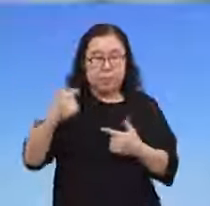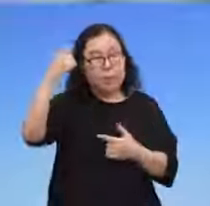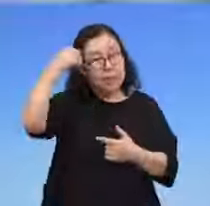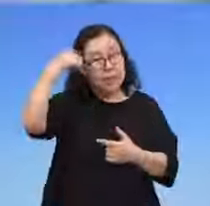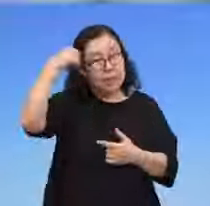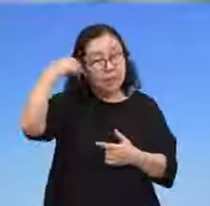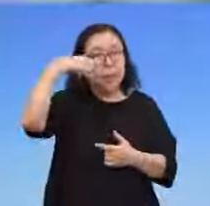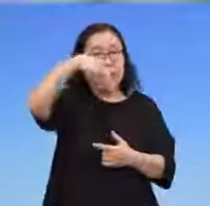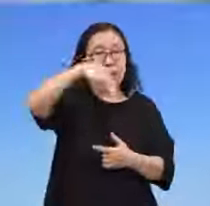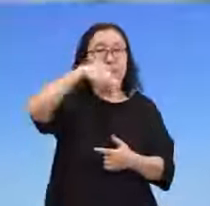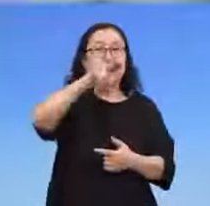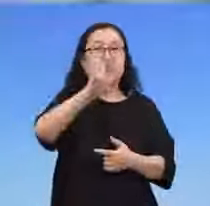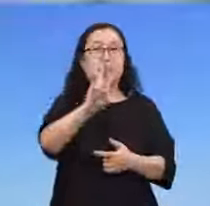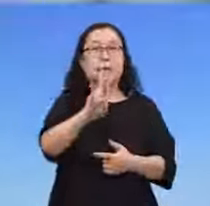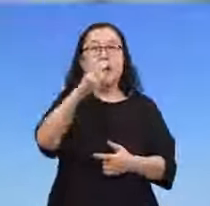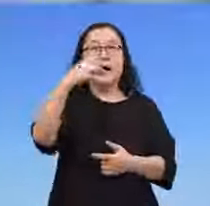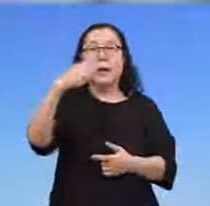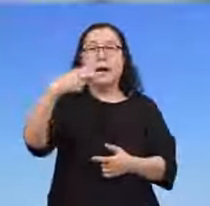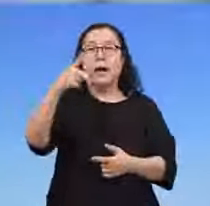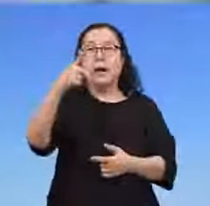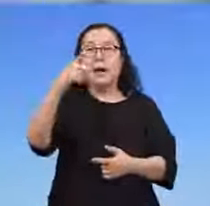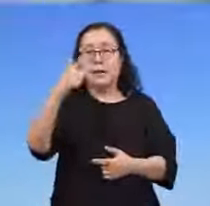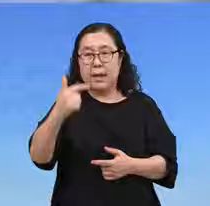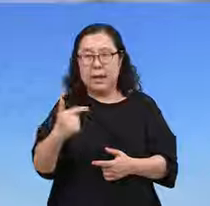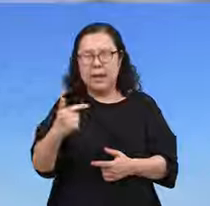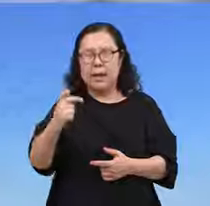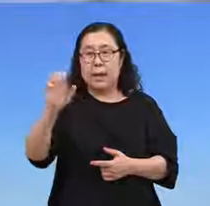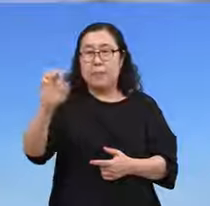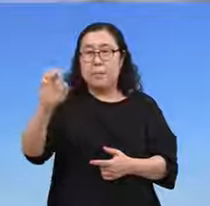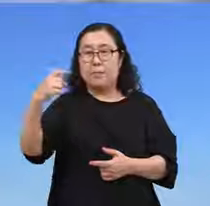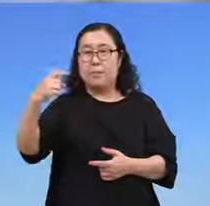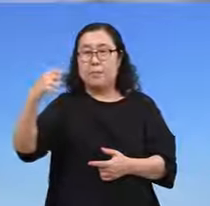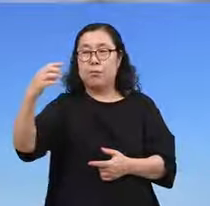있대요. 이 단어는 합성어인데요,